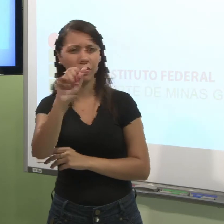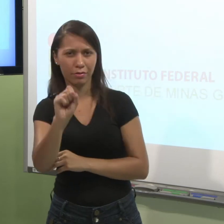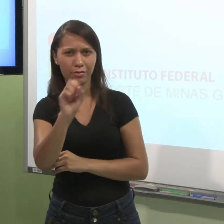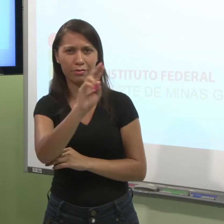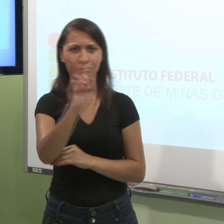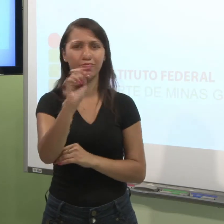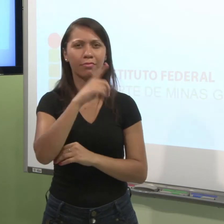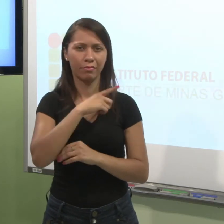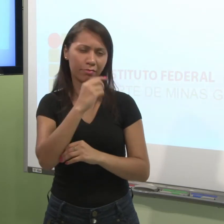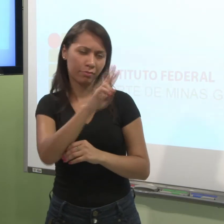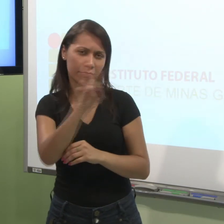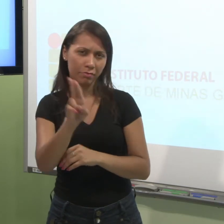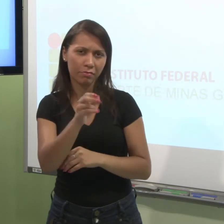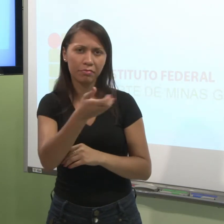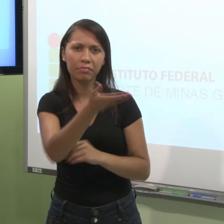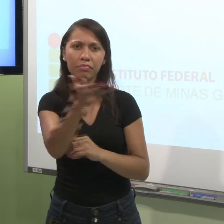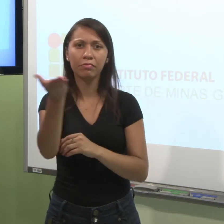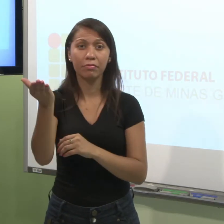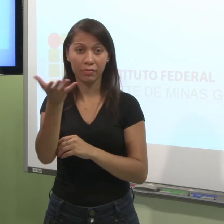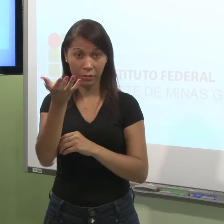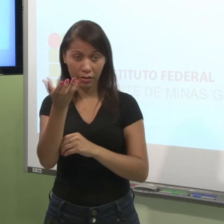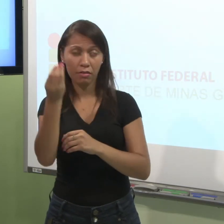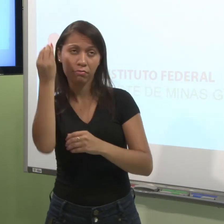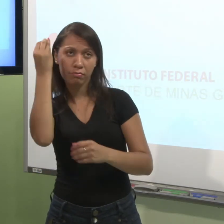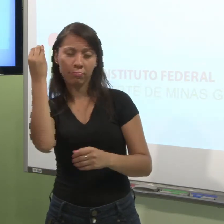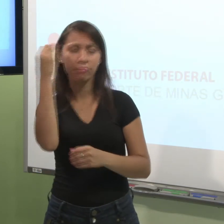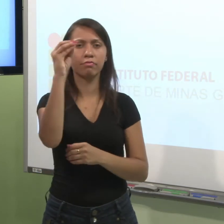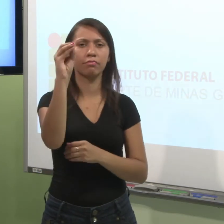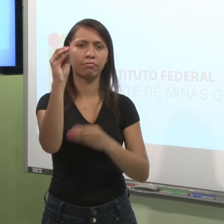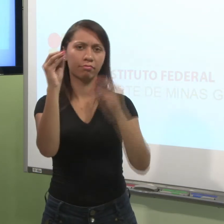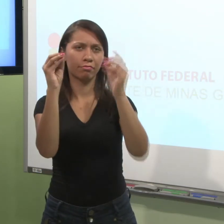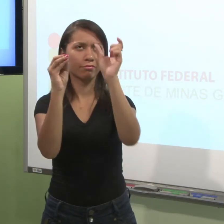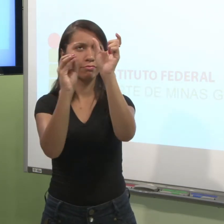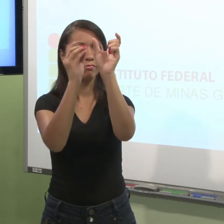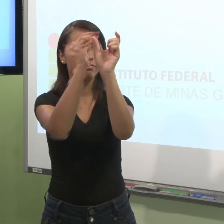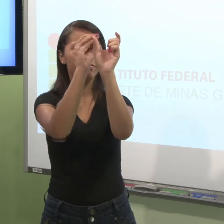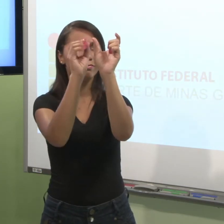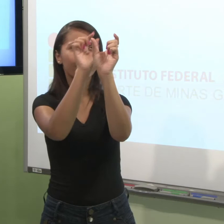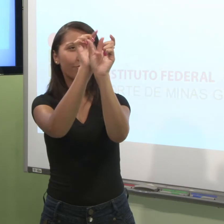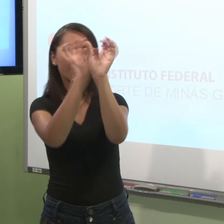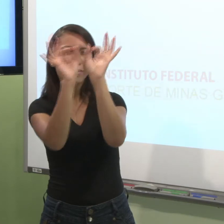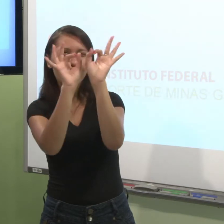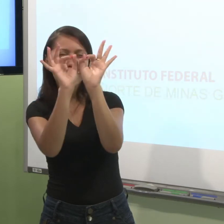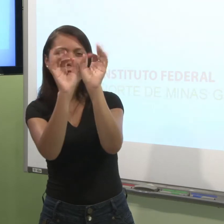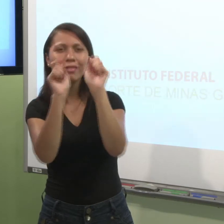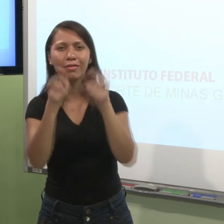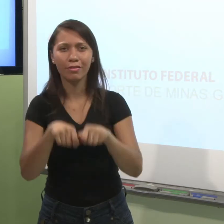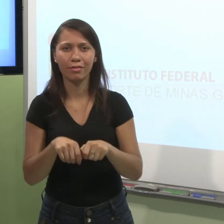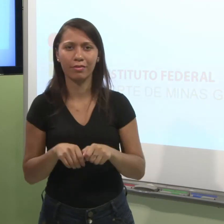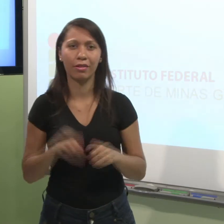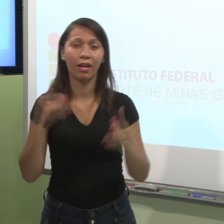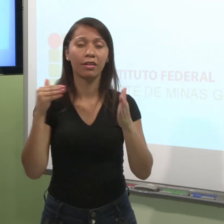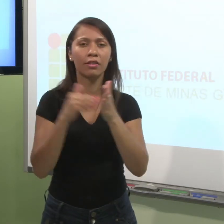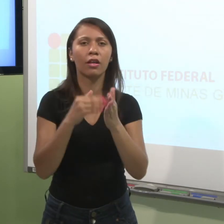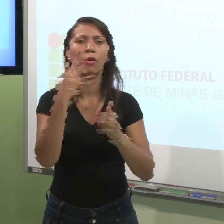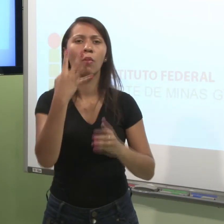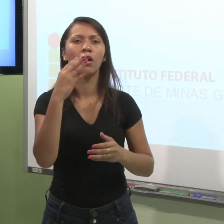diz, vocês podem adicionar bordas nas células. Pode-se adicionar até 4 bordas em cada célula,